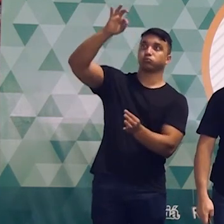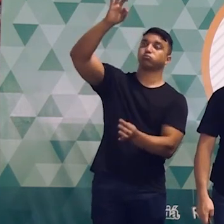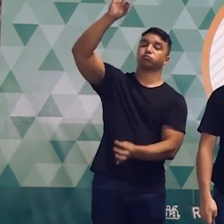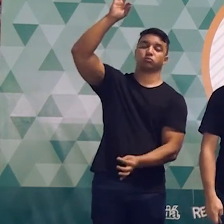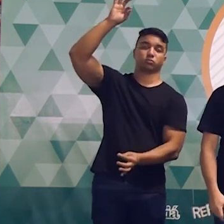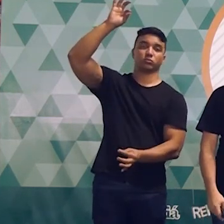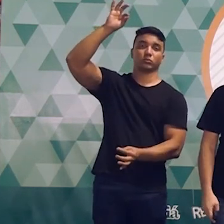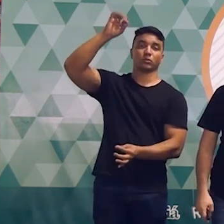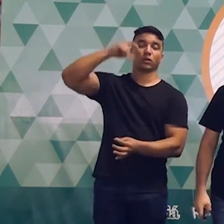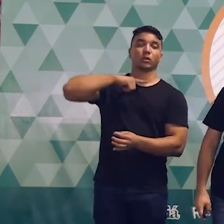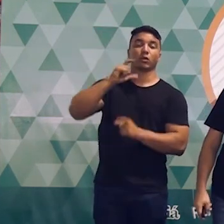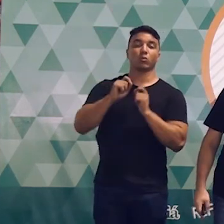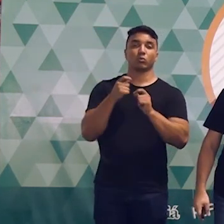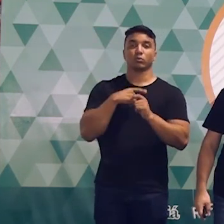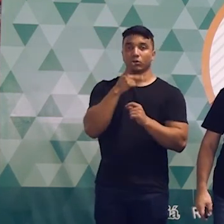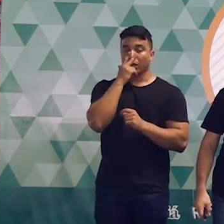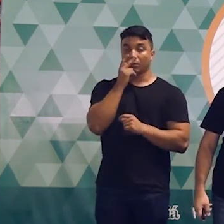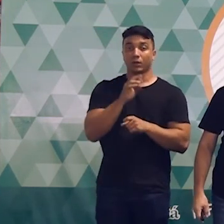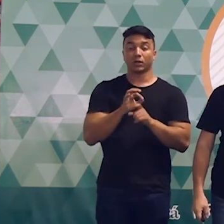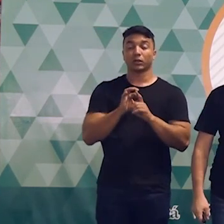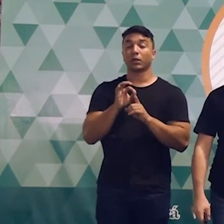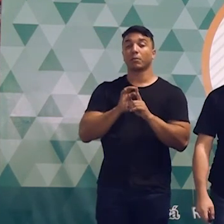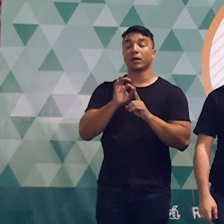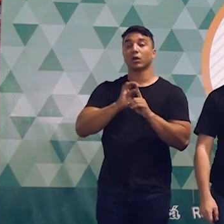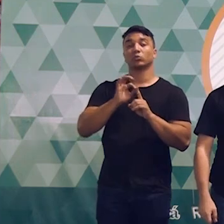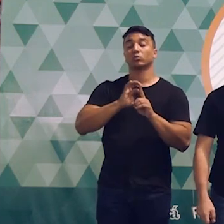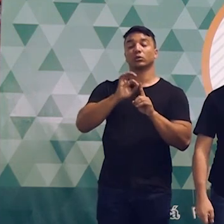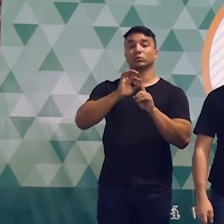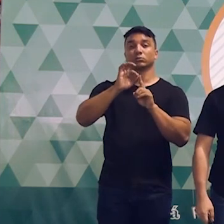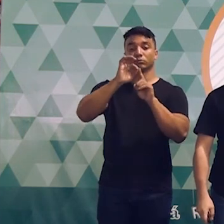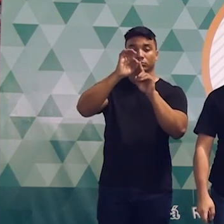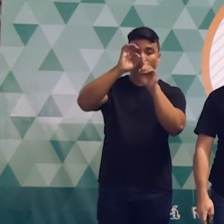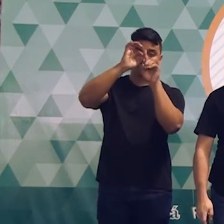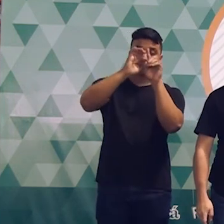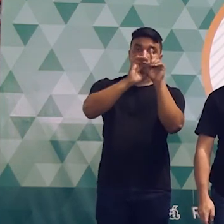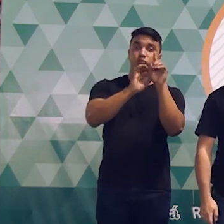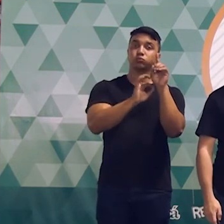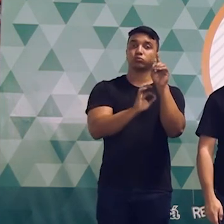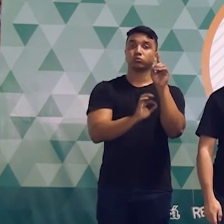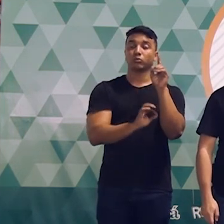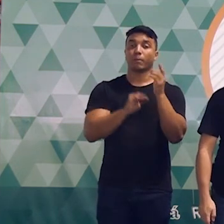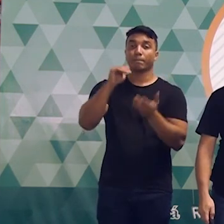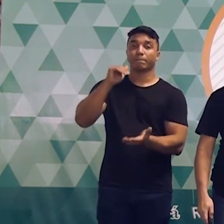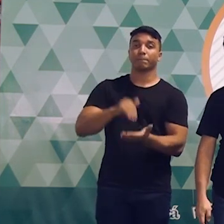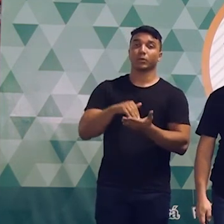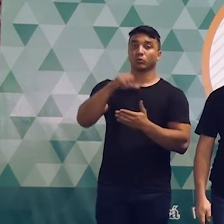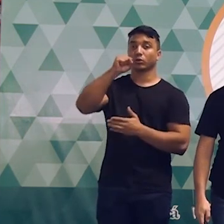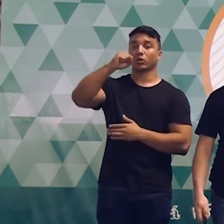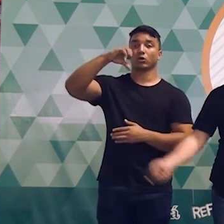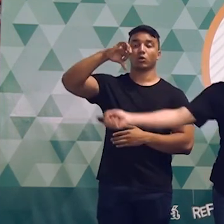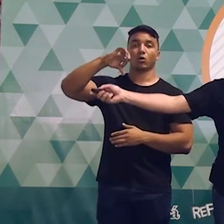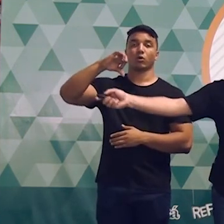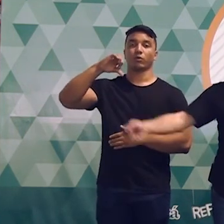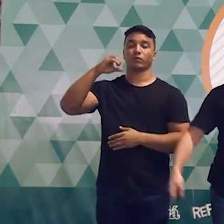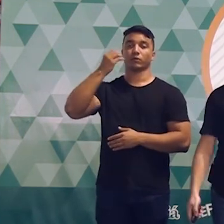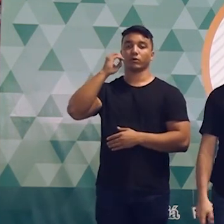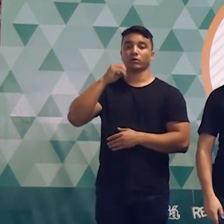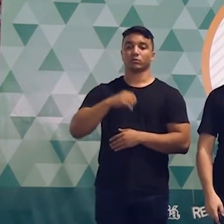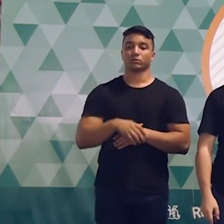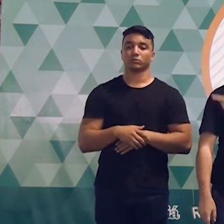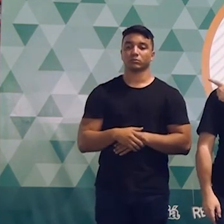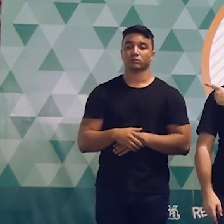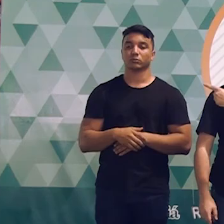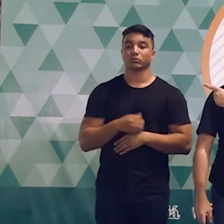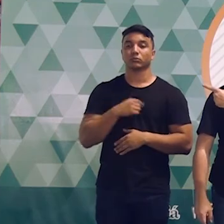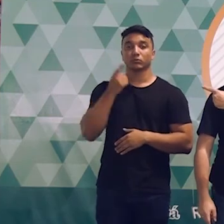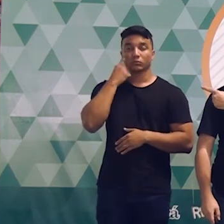continente. Isso dá temperaturas de até menos 89 graus. Ok, esse